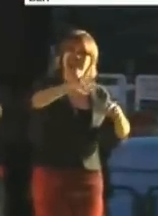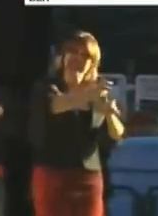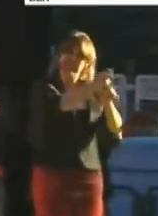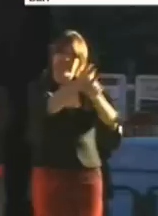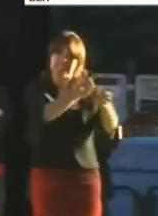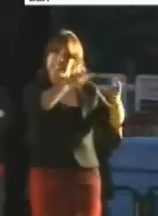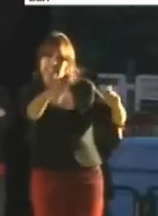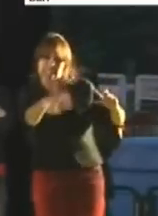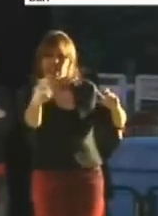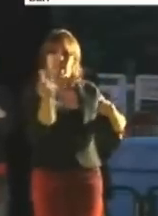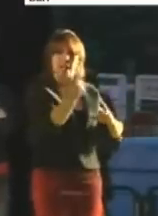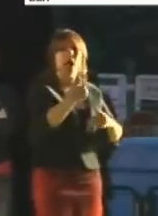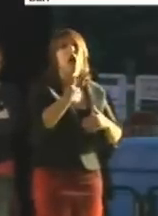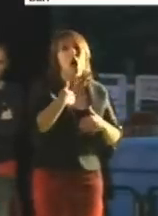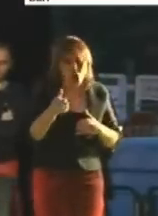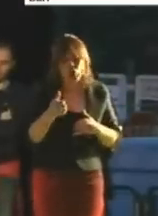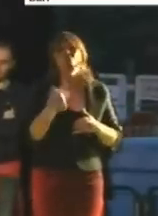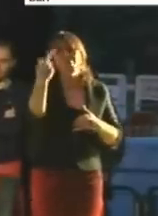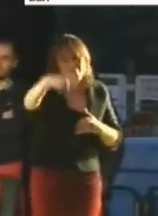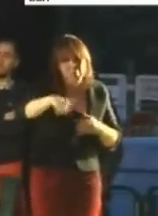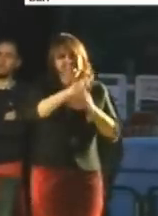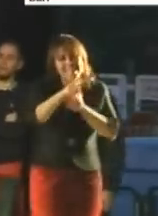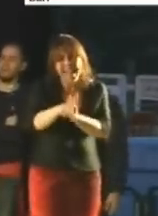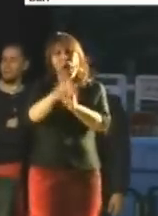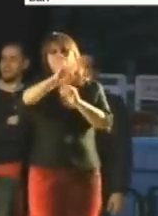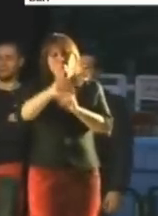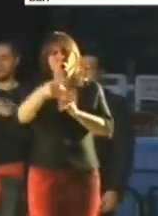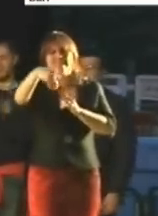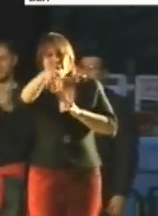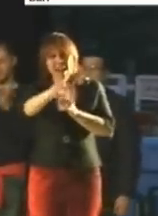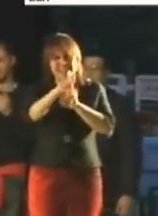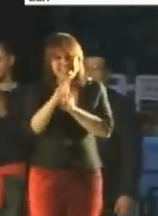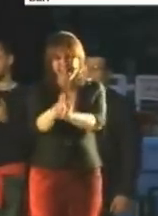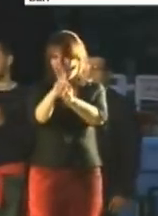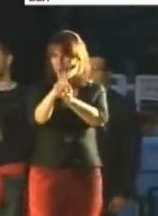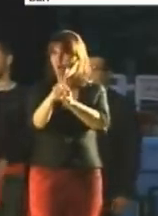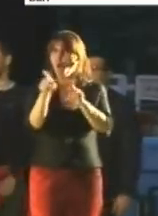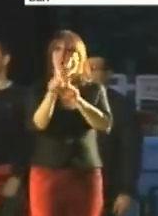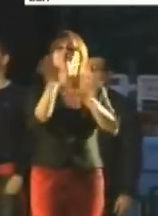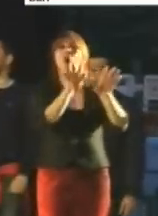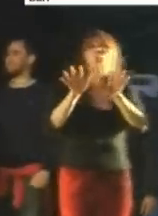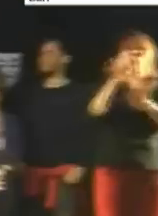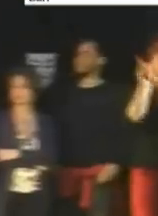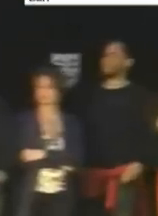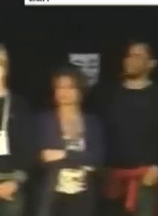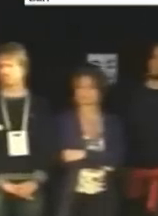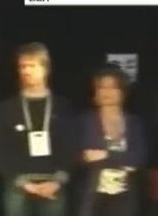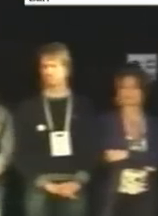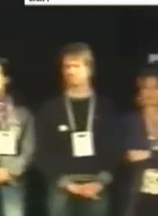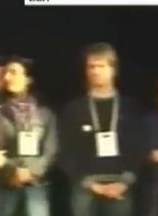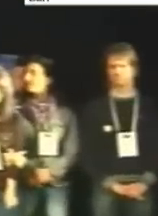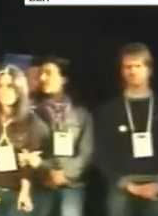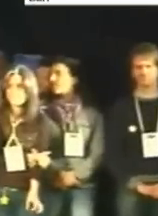va al Monte dei Paschi. Io lo seguo al Monte dei Paschi. Io lo seguo come un'ombra. Vado là,